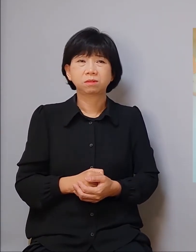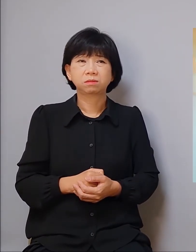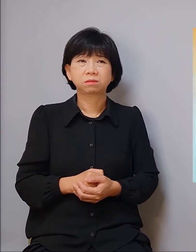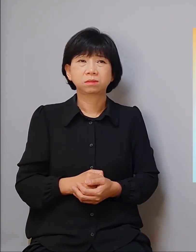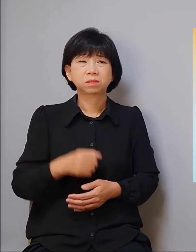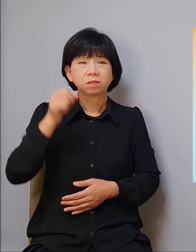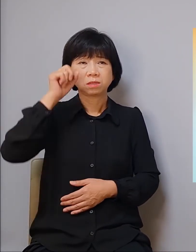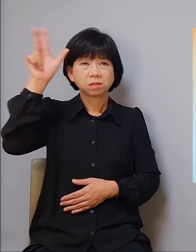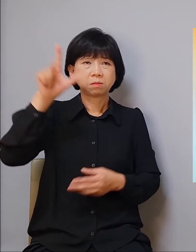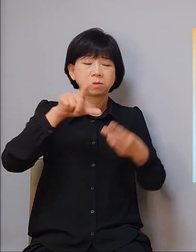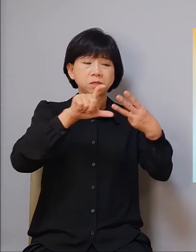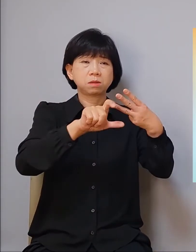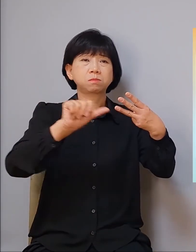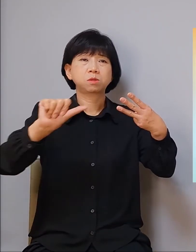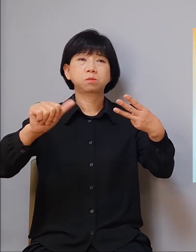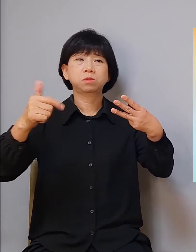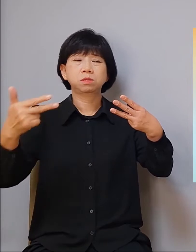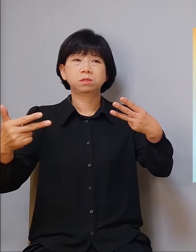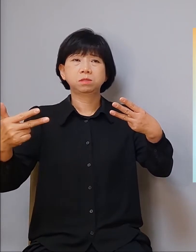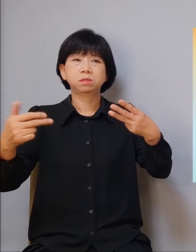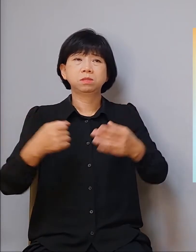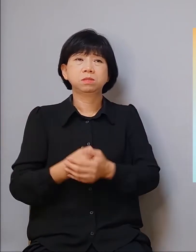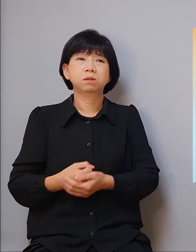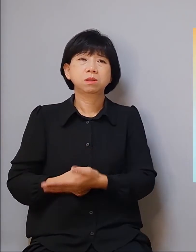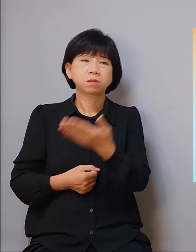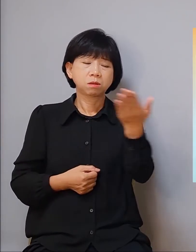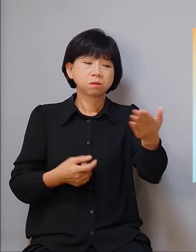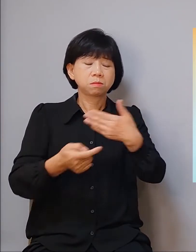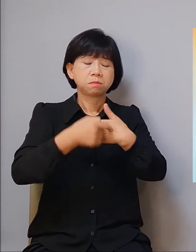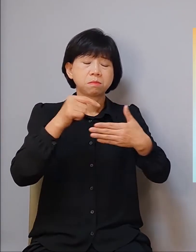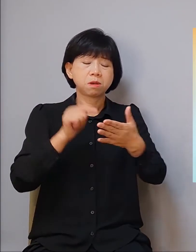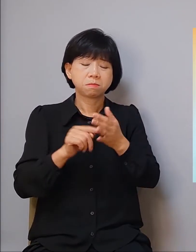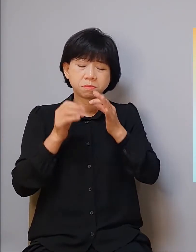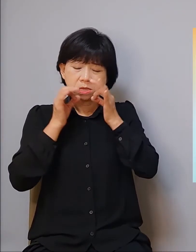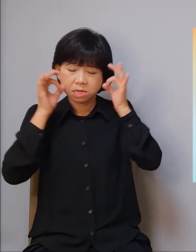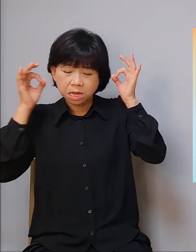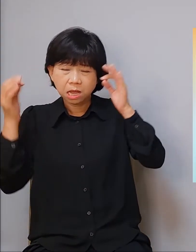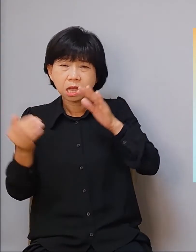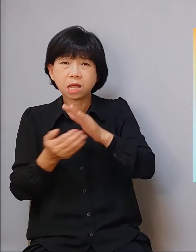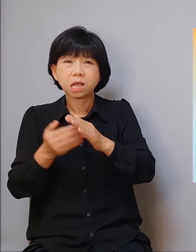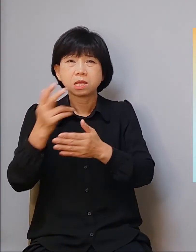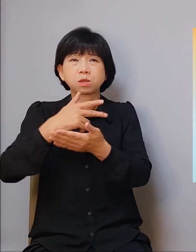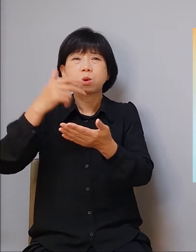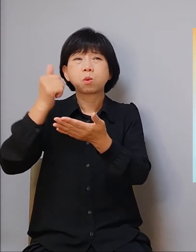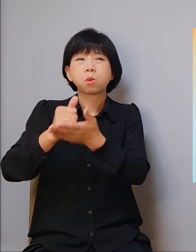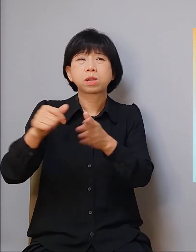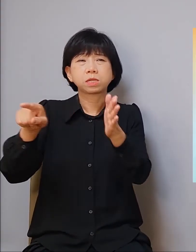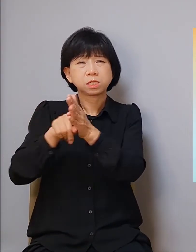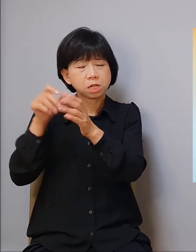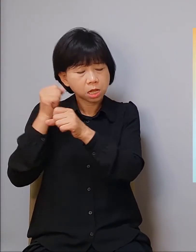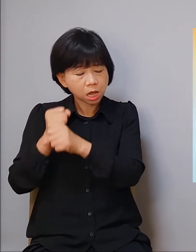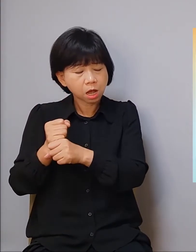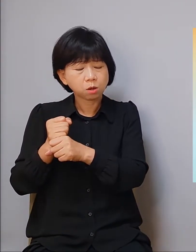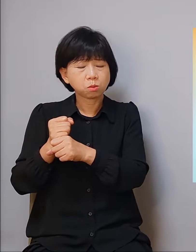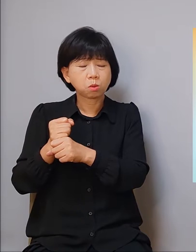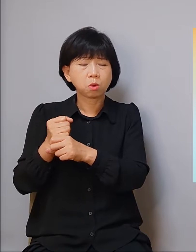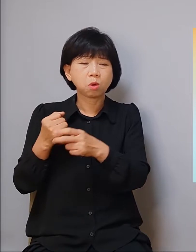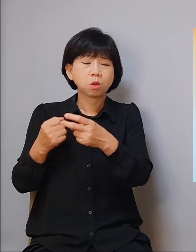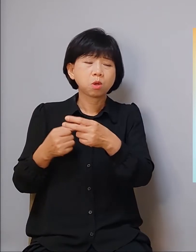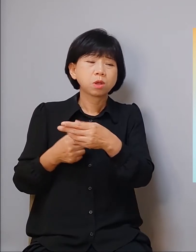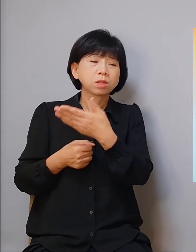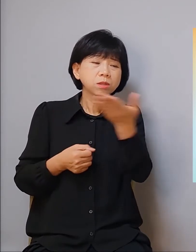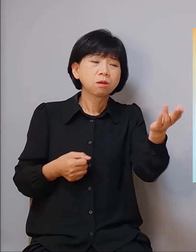5절에서 7절 또다시 우리에게 말씀합니다. 너는 마음을 다하여 여호와를 뭐하고? 신뢰하고 내 명철을